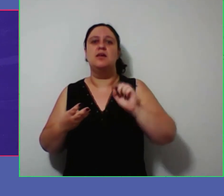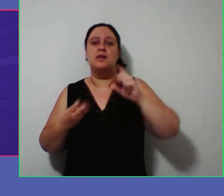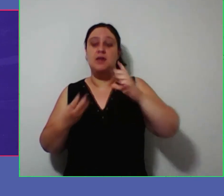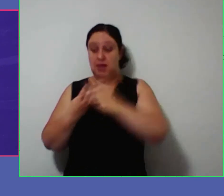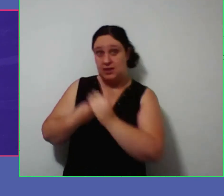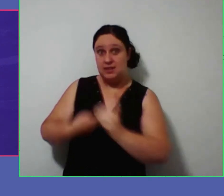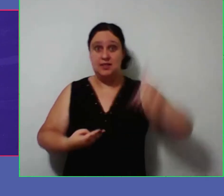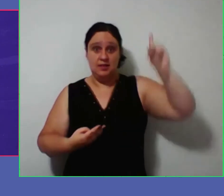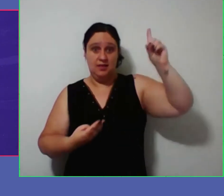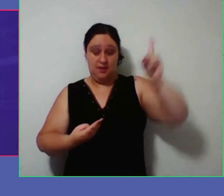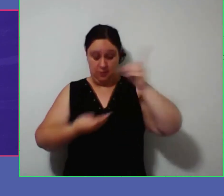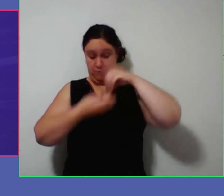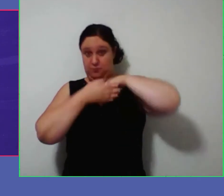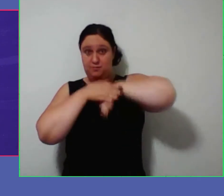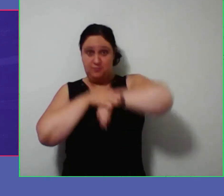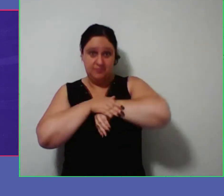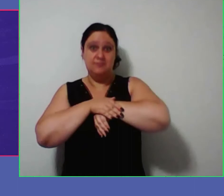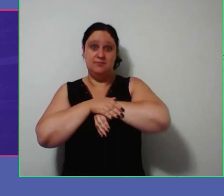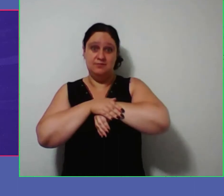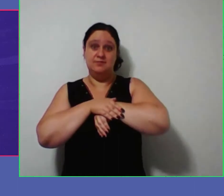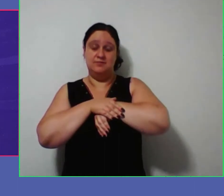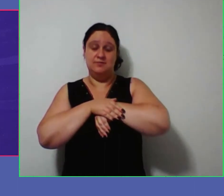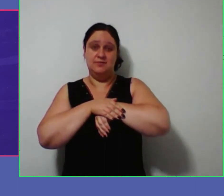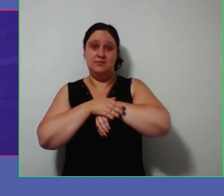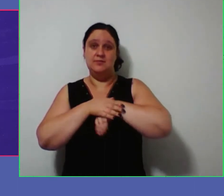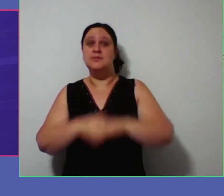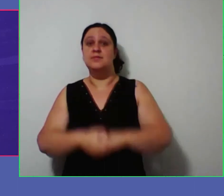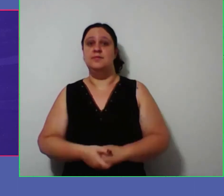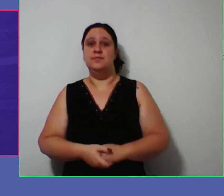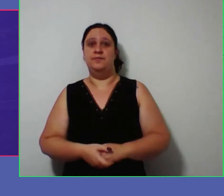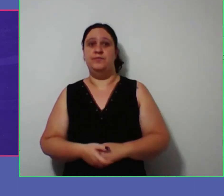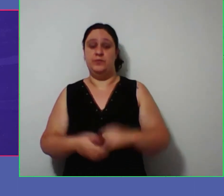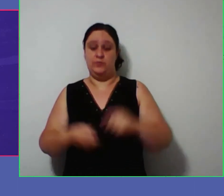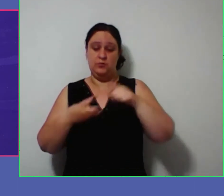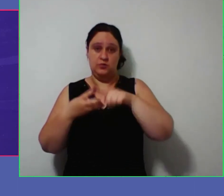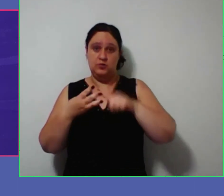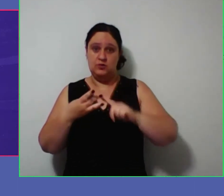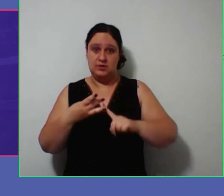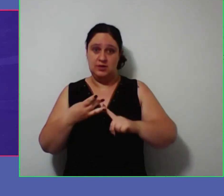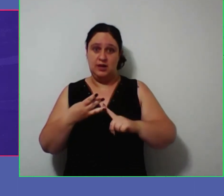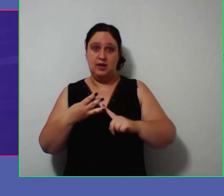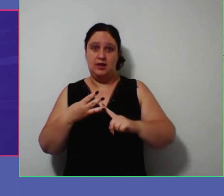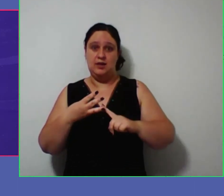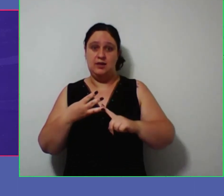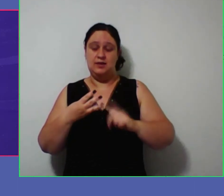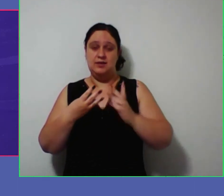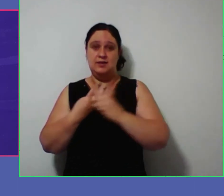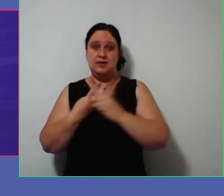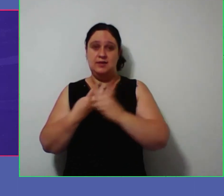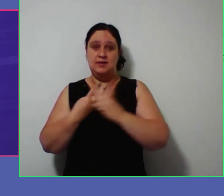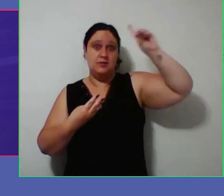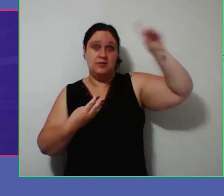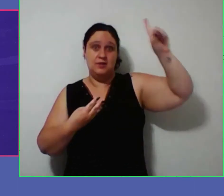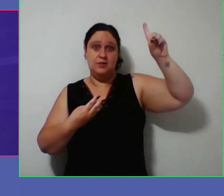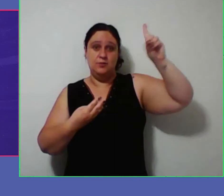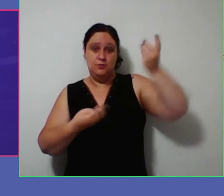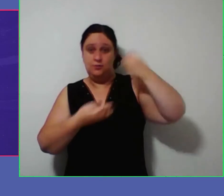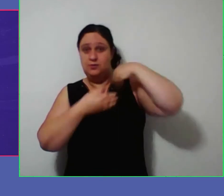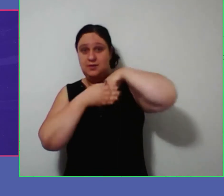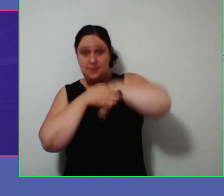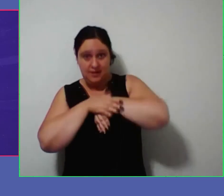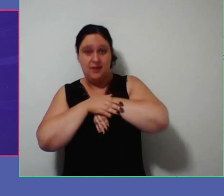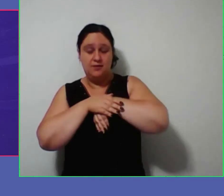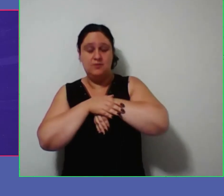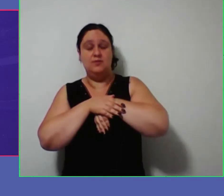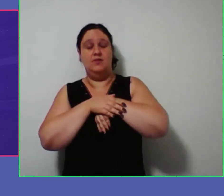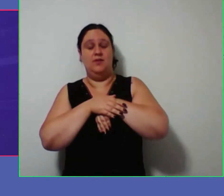O Espírito de Deus está em nós. O Espírito de Cristo está em nós. E o Espírito daquele que Deus usou para ressuscitar Cristo também está em nós.